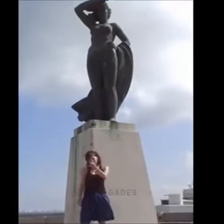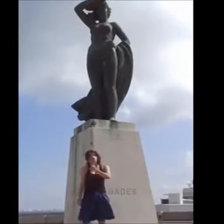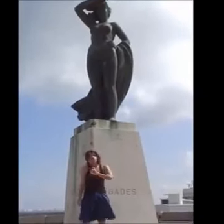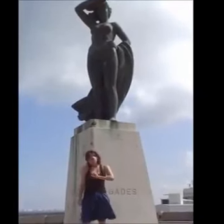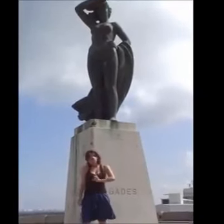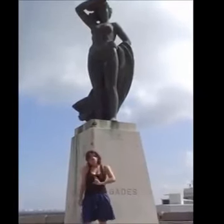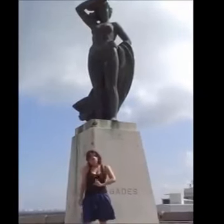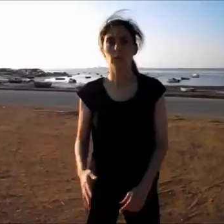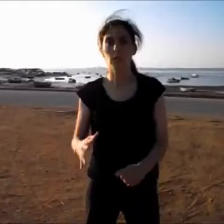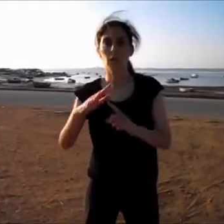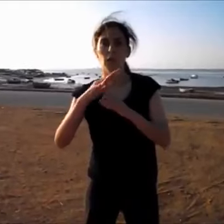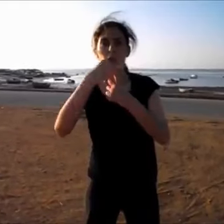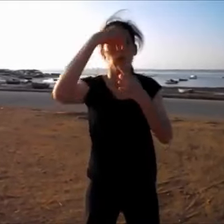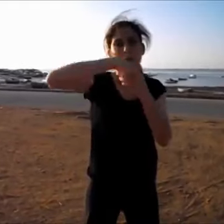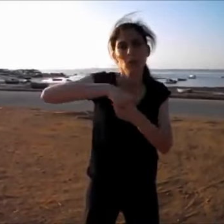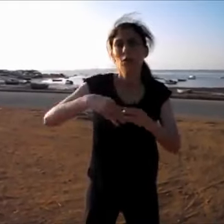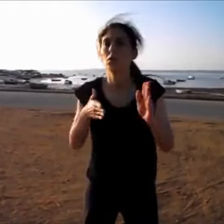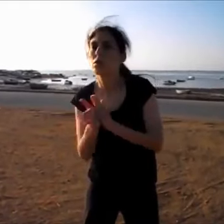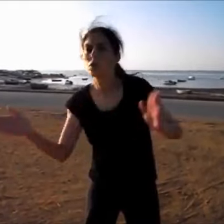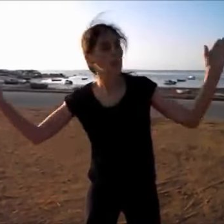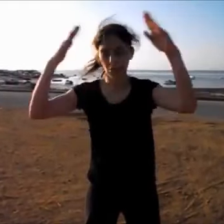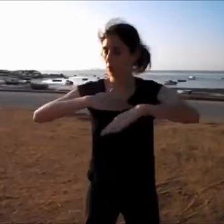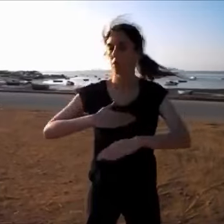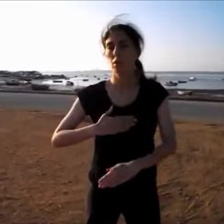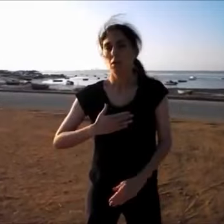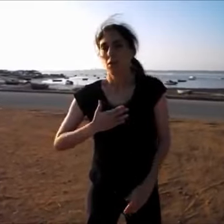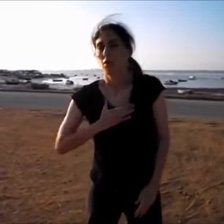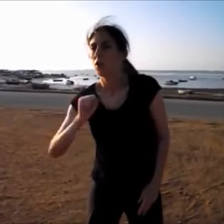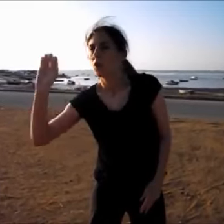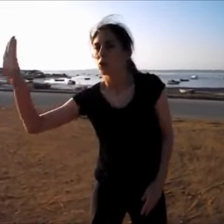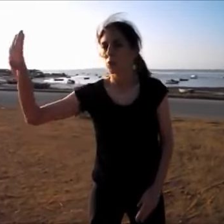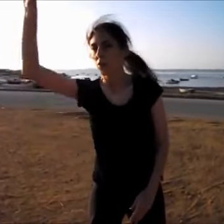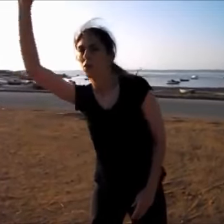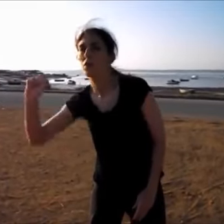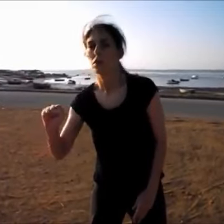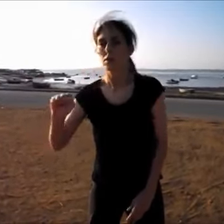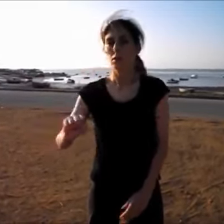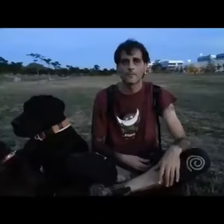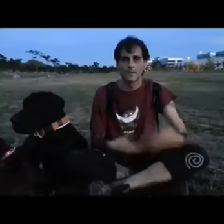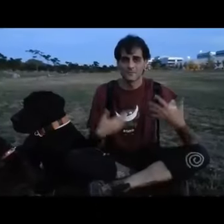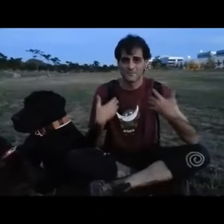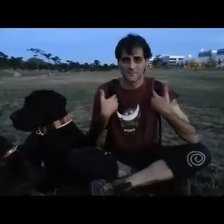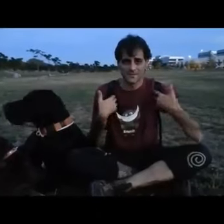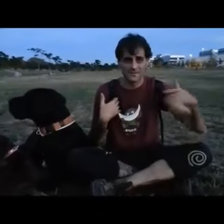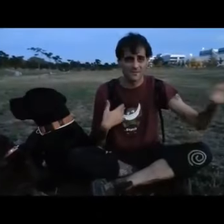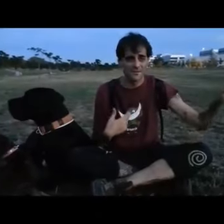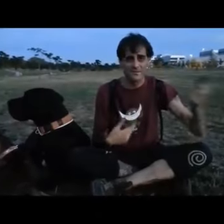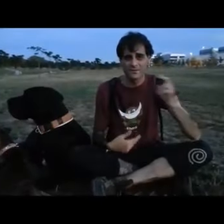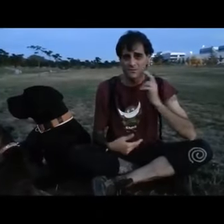¡Suscríbete al canal! Su vida en la sin razón, despojada del valor